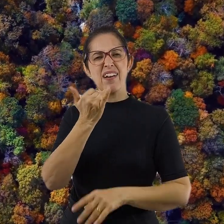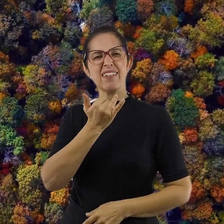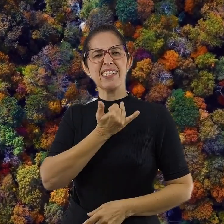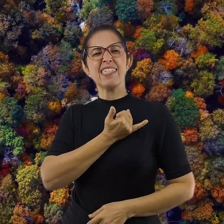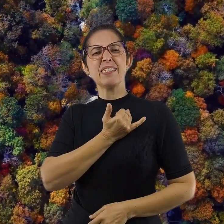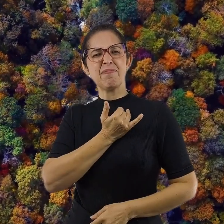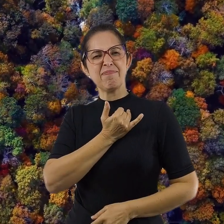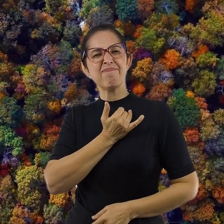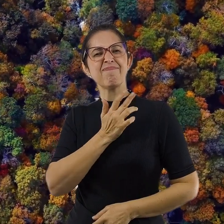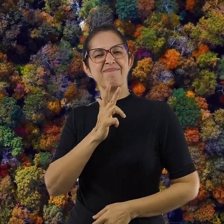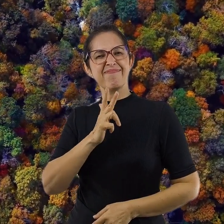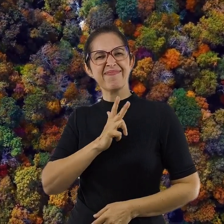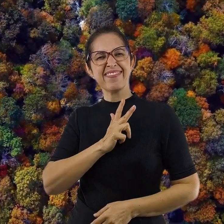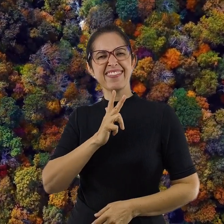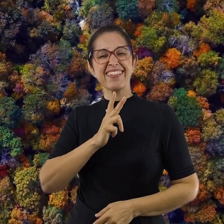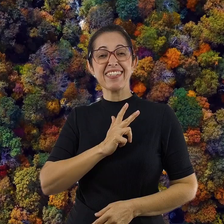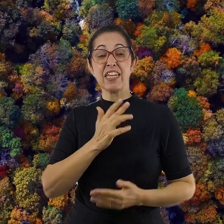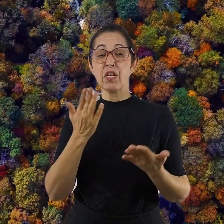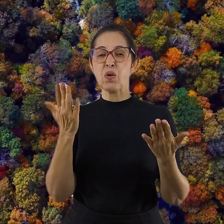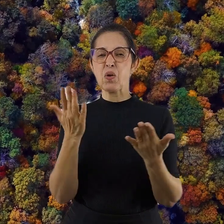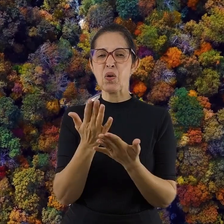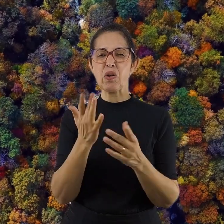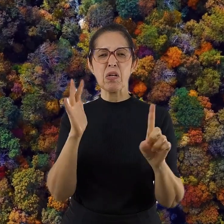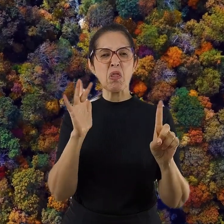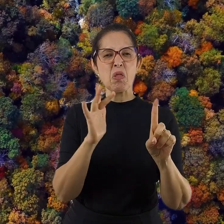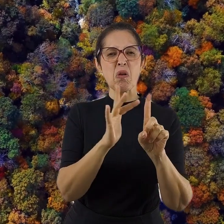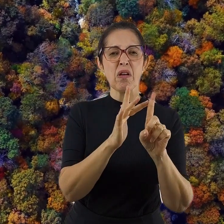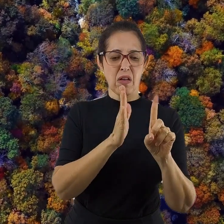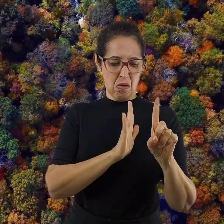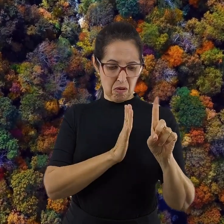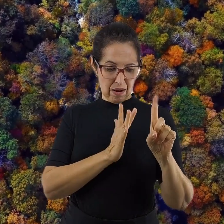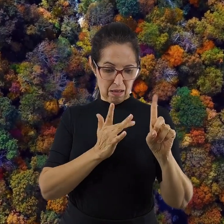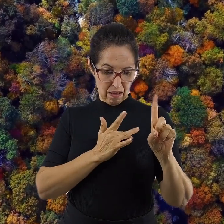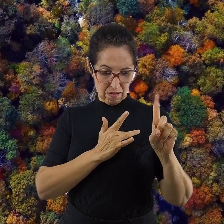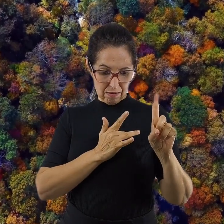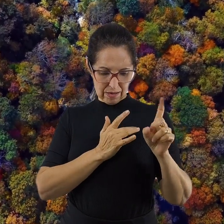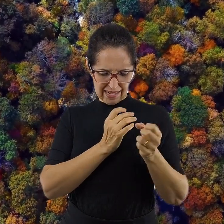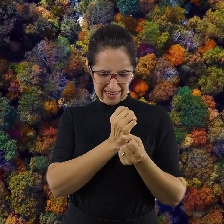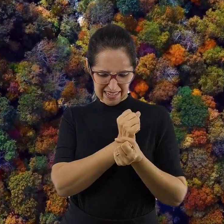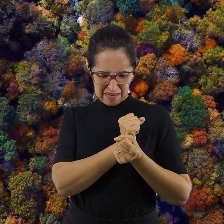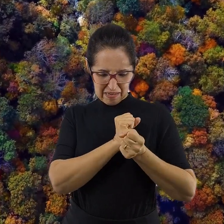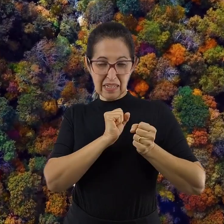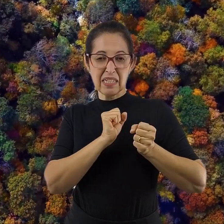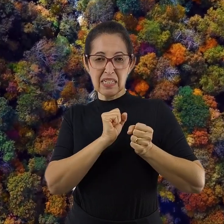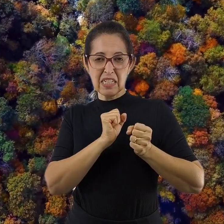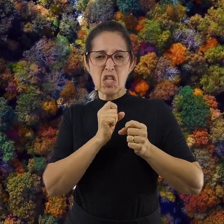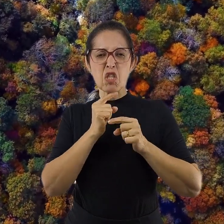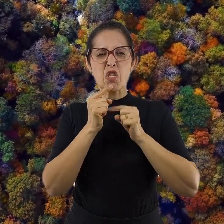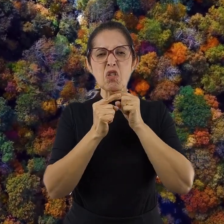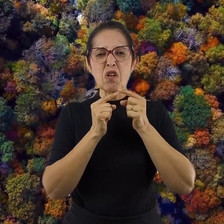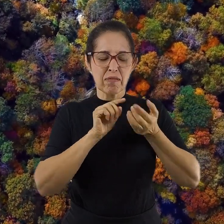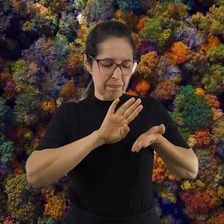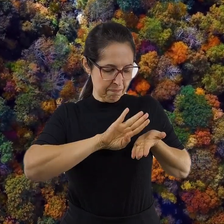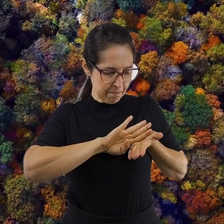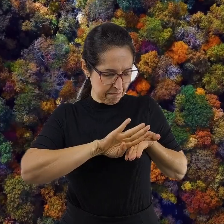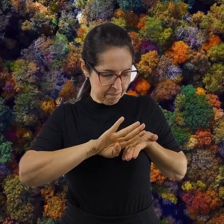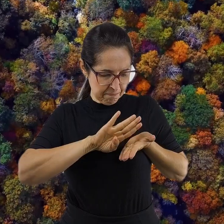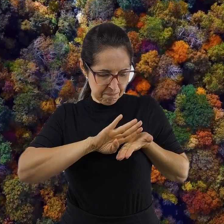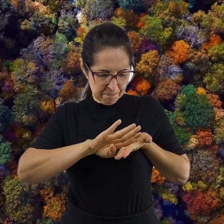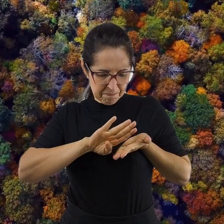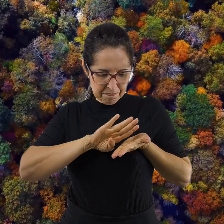Odris, Neste dia eu pude libertar corações, Odrias, retirar dúvidas